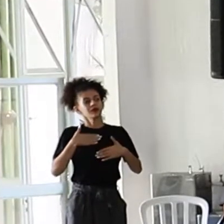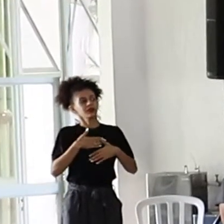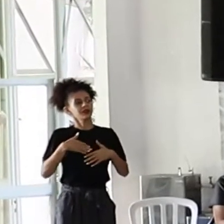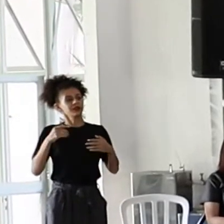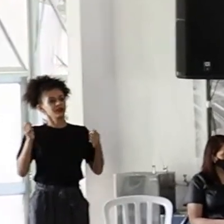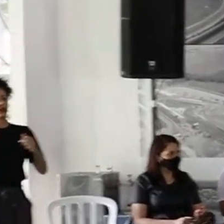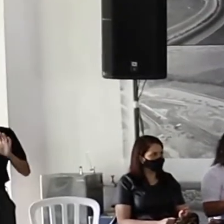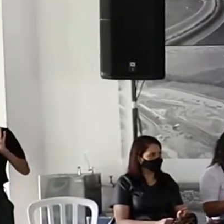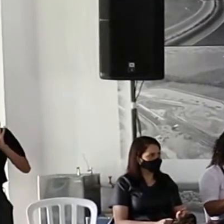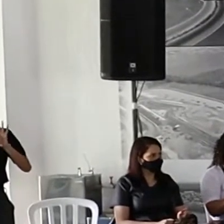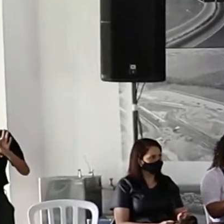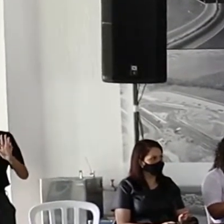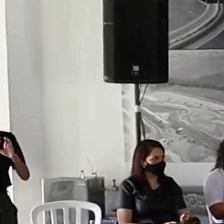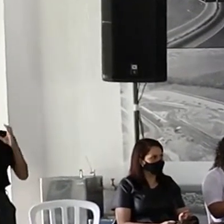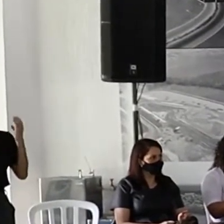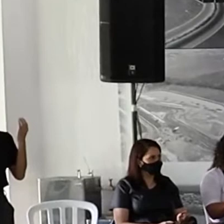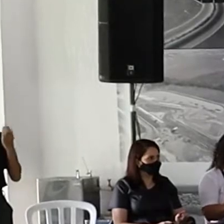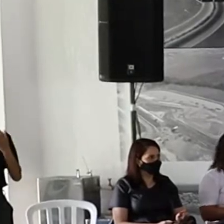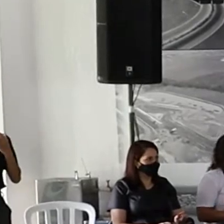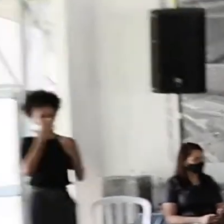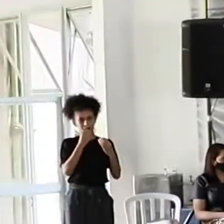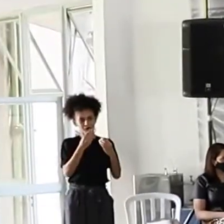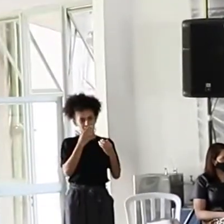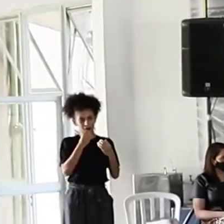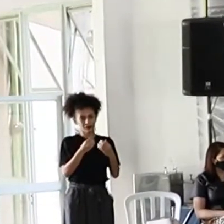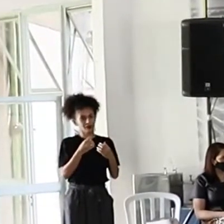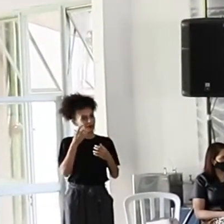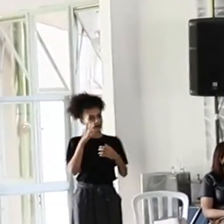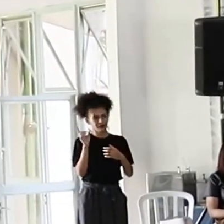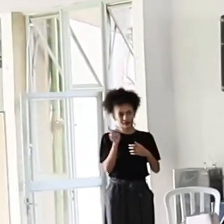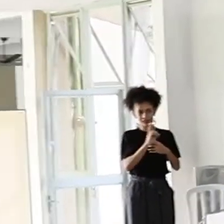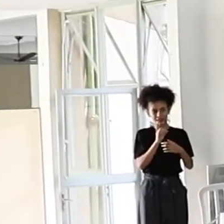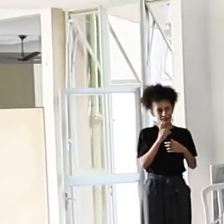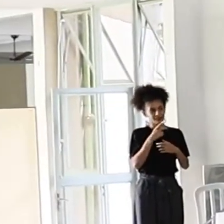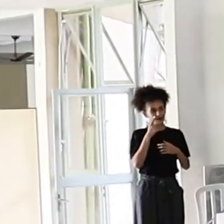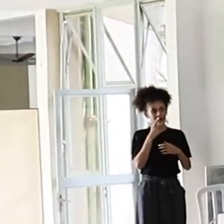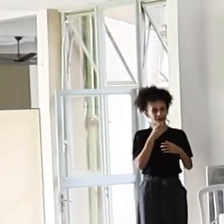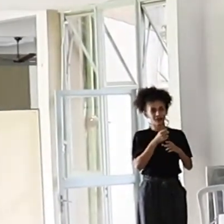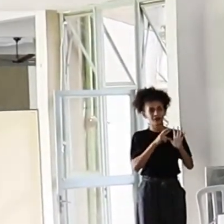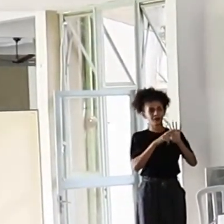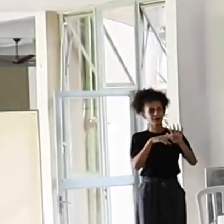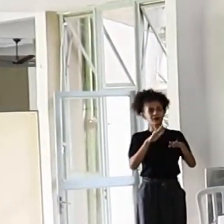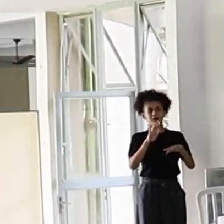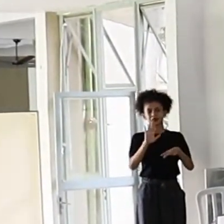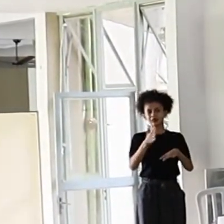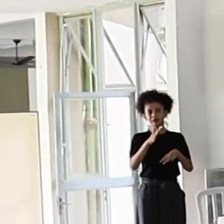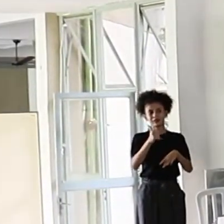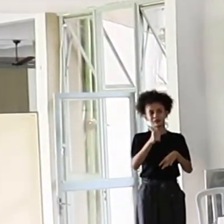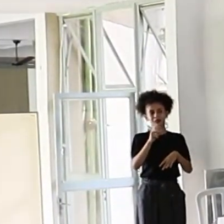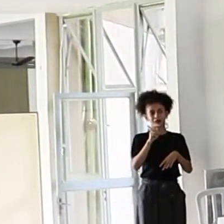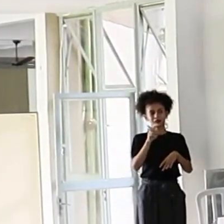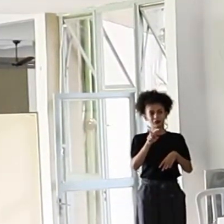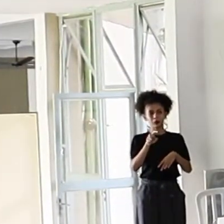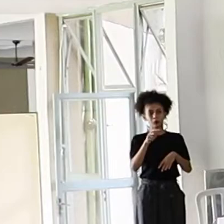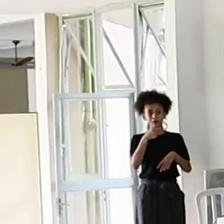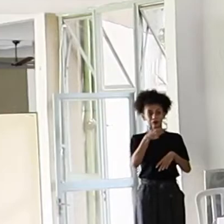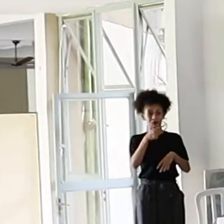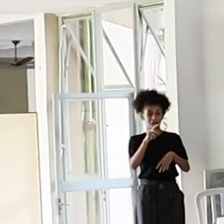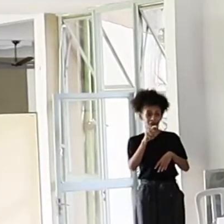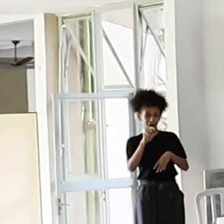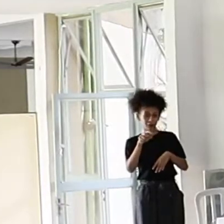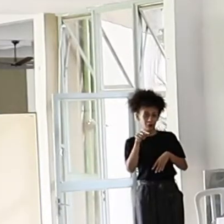honra poder representar a comunidade do Guará né não é fácil não falar em nome de 125 mais ou menos 125.000